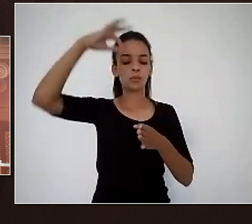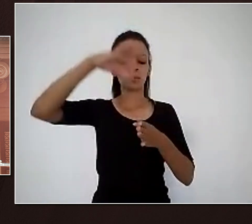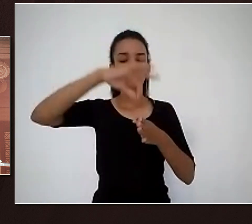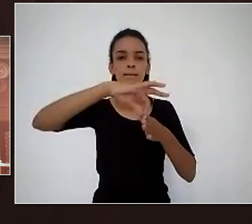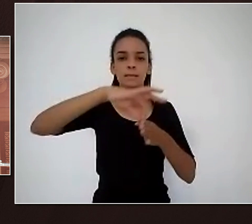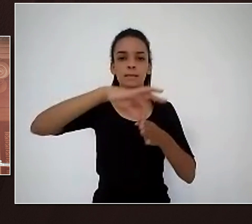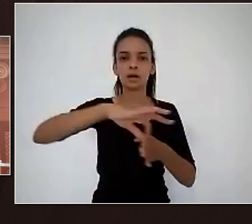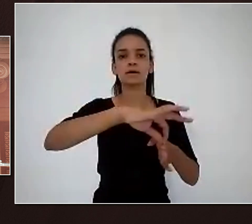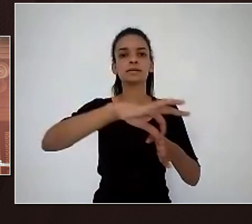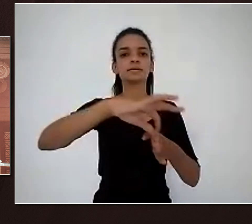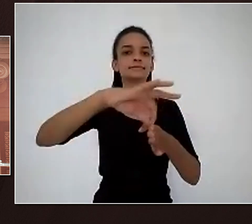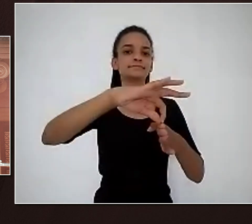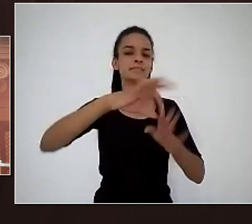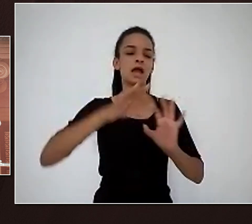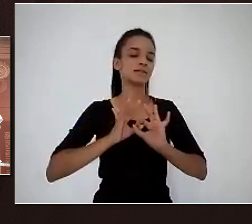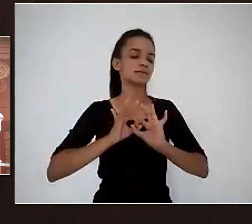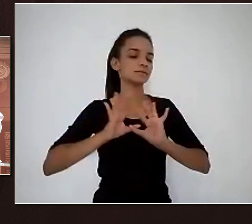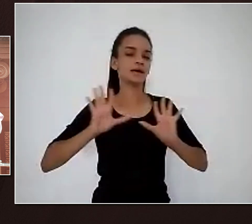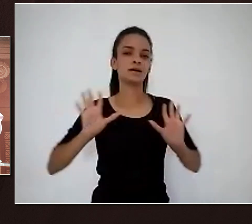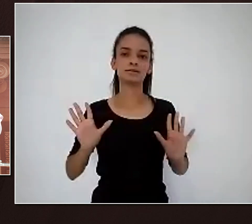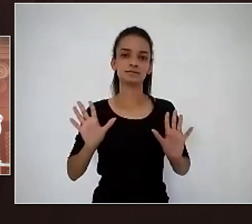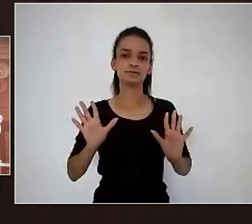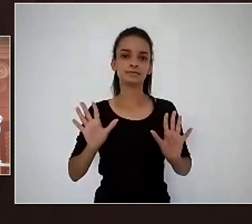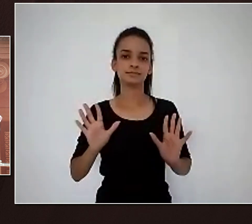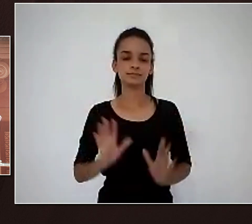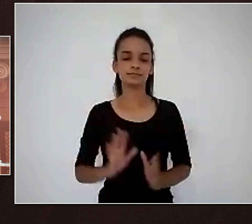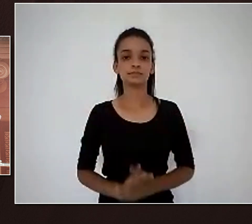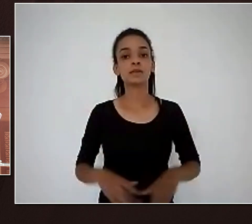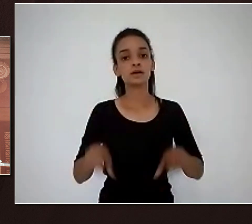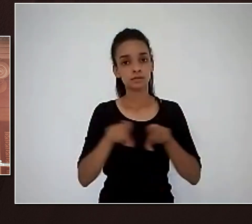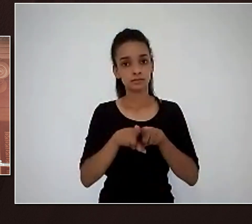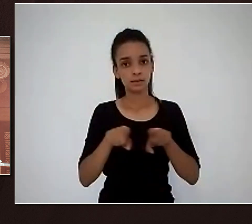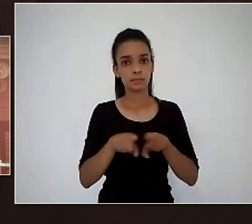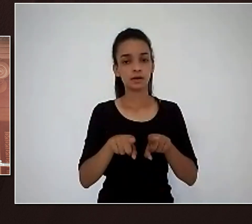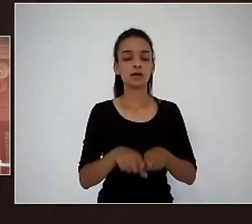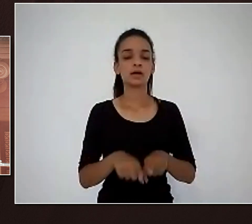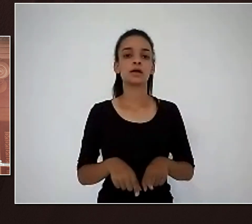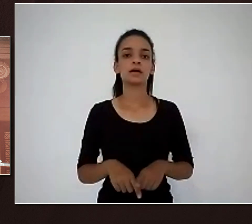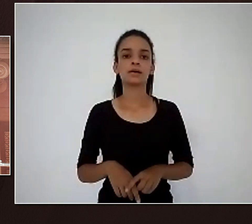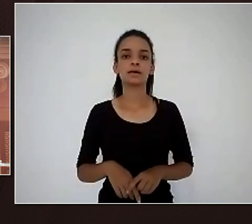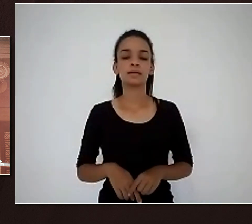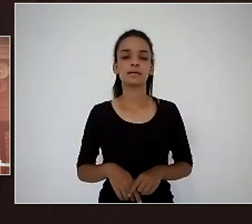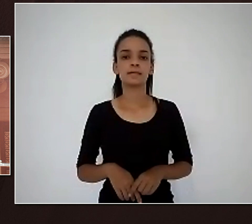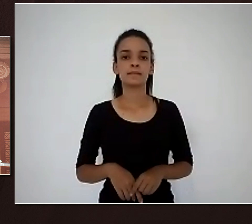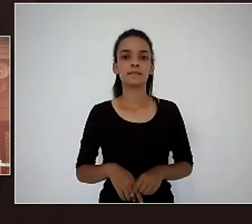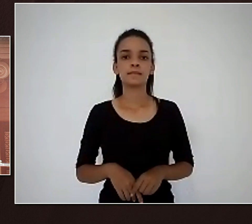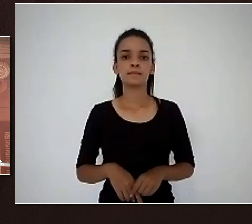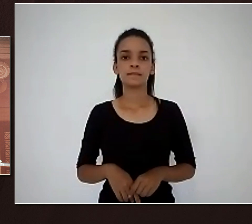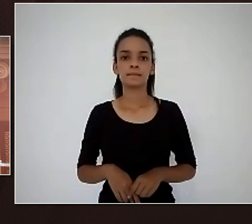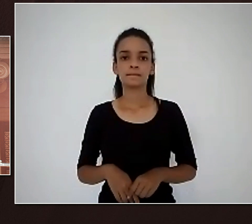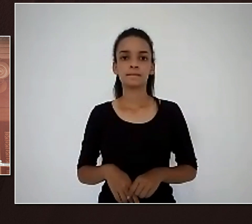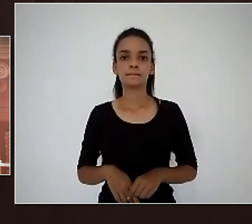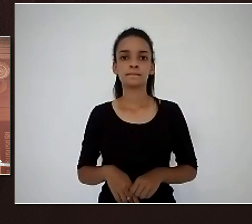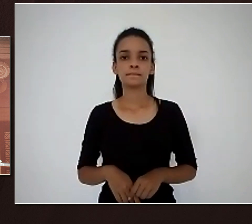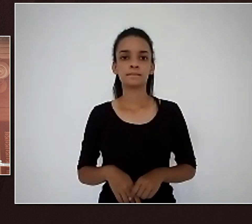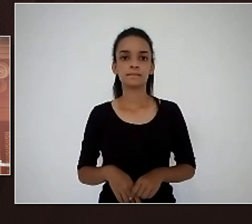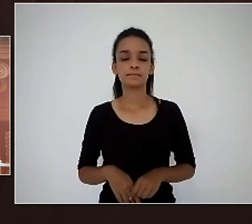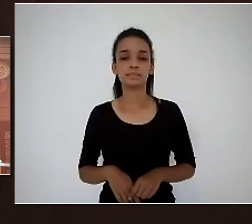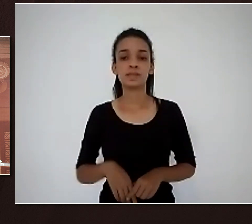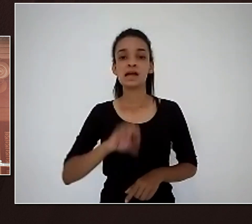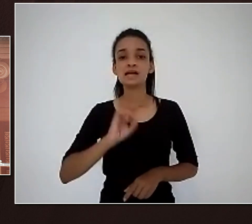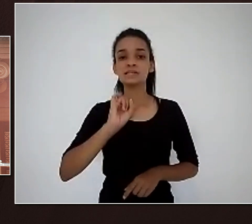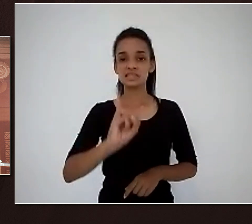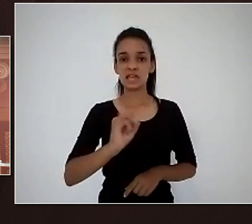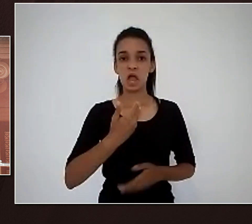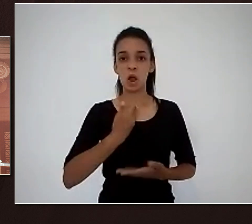liberdade para o Espírito. E a autoridade, no resultado, é a perda do primeiro amor. Você perde o primeiro amor,